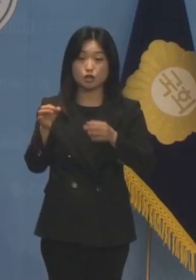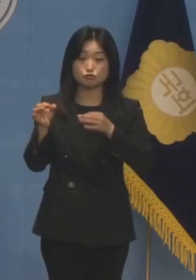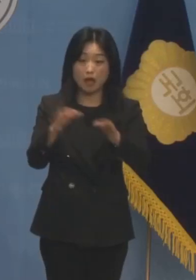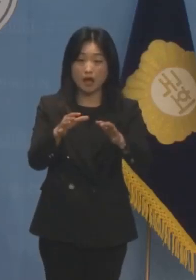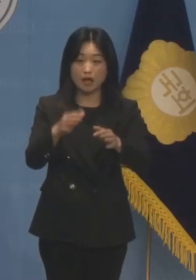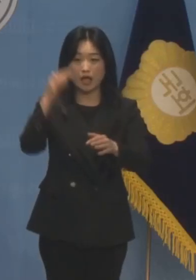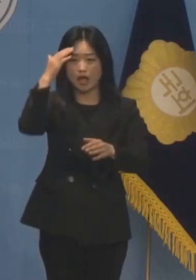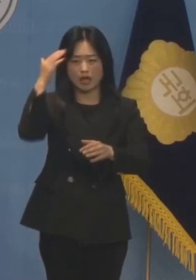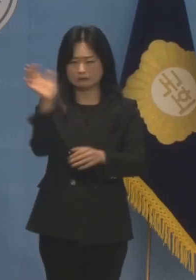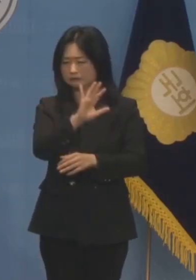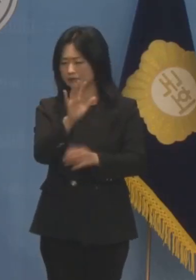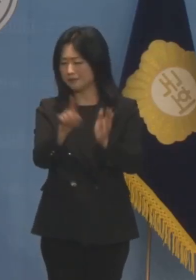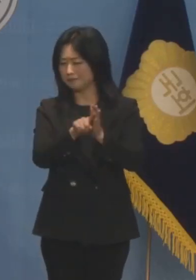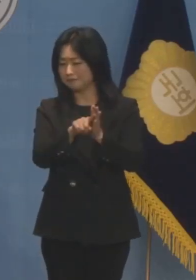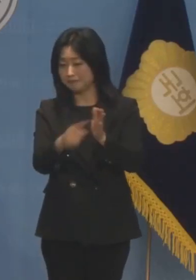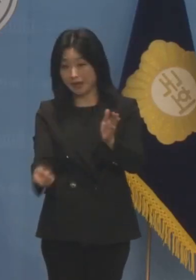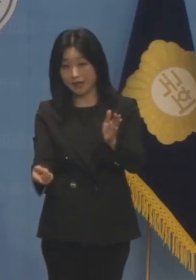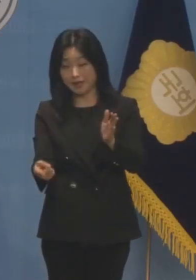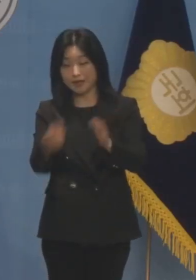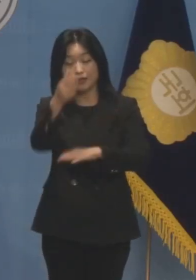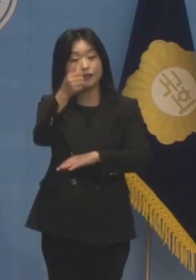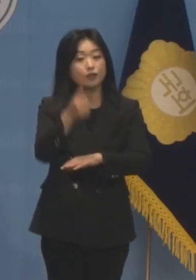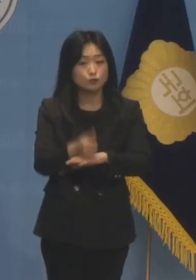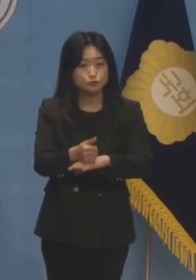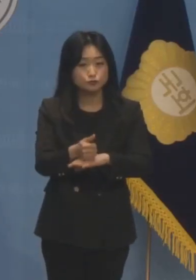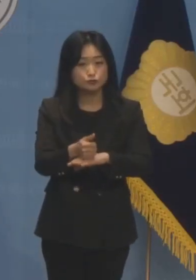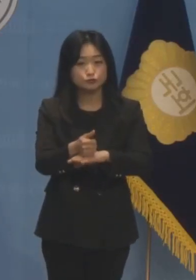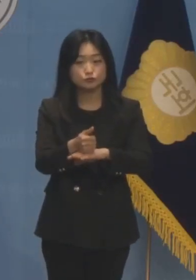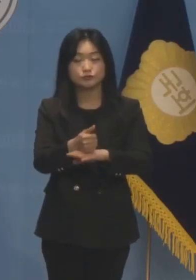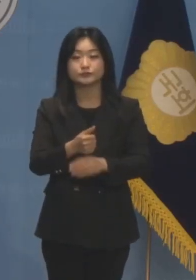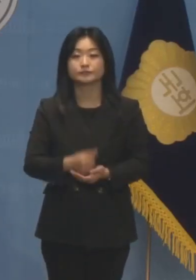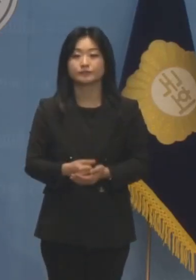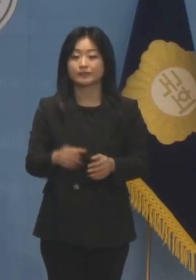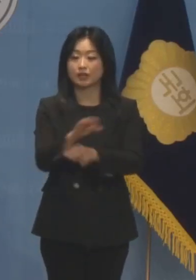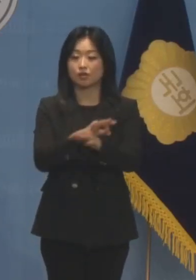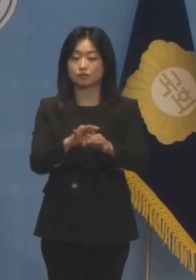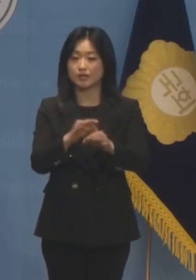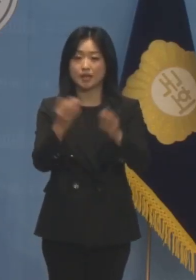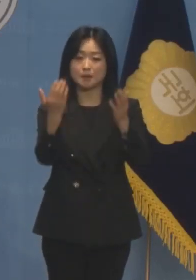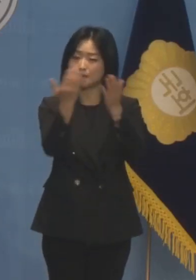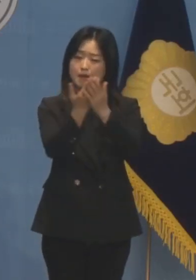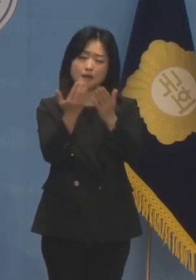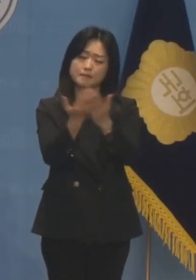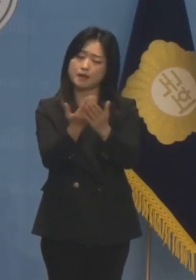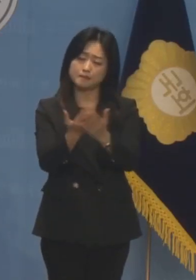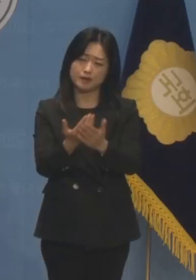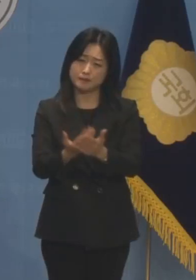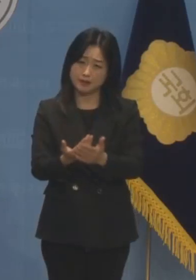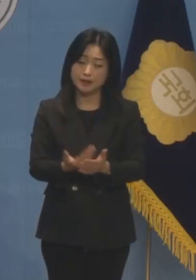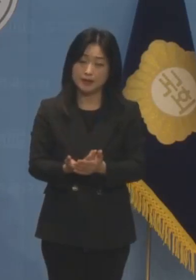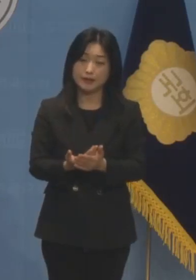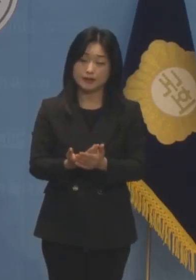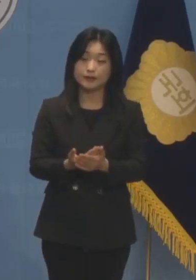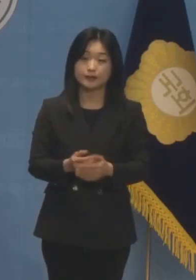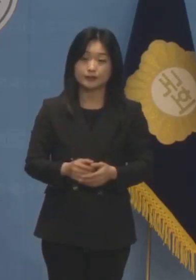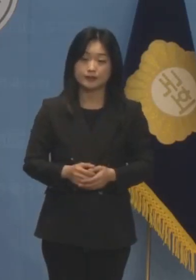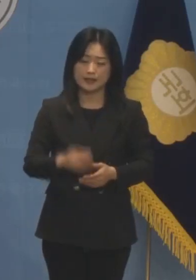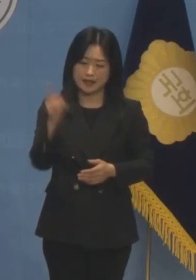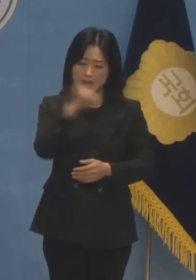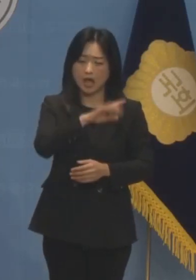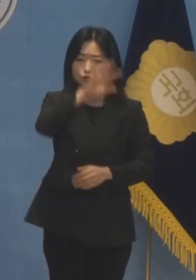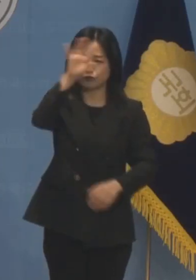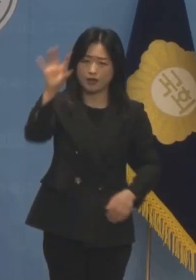시장에 대한 신뢰를 잃게 되고 이는 결과적으로 경제 성장과 금융시장 안정성을 저해하는